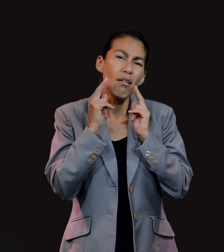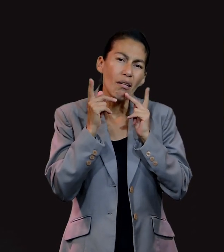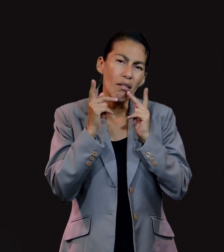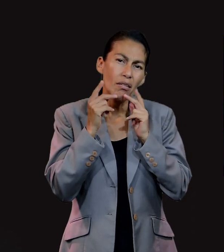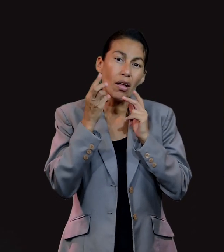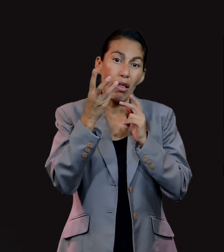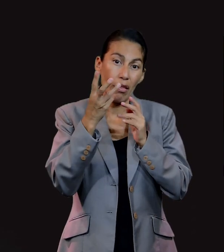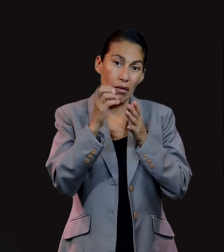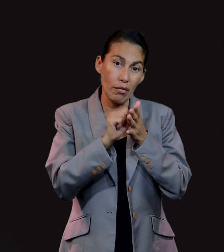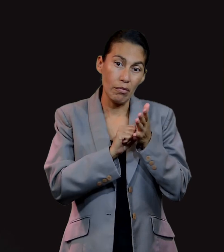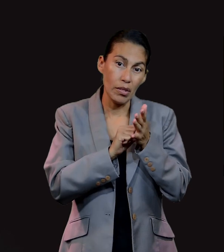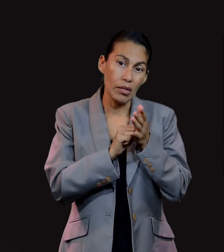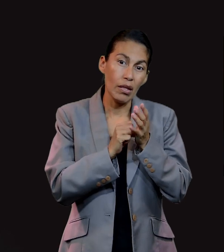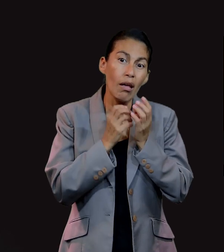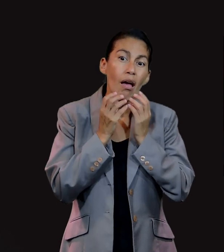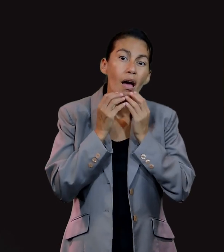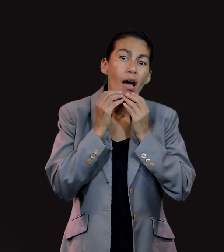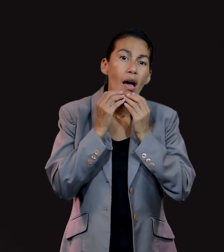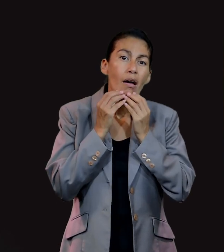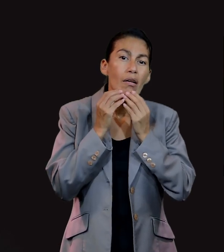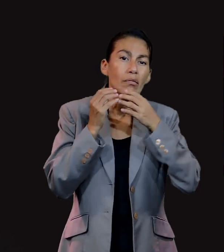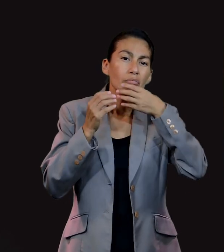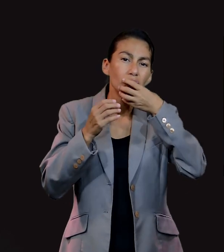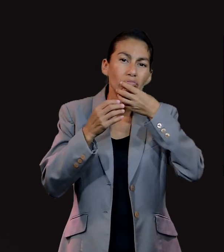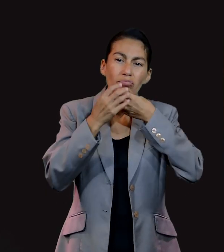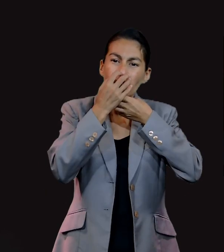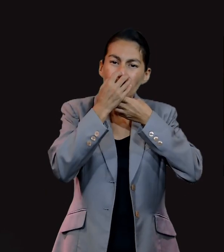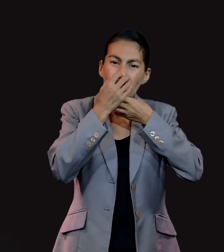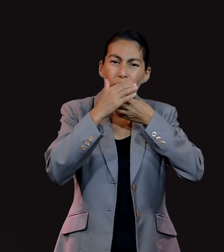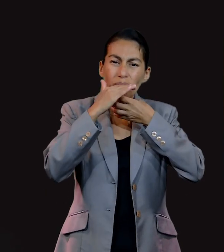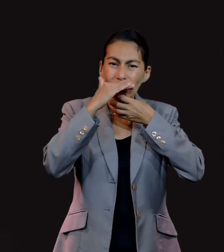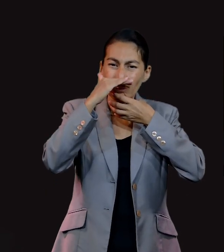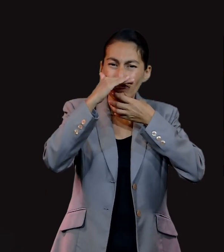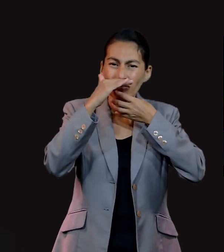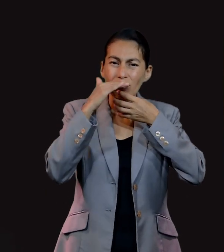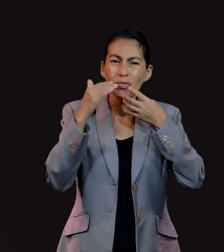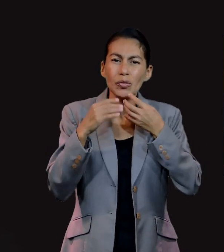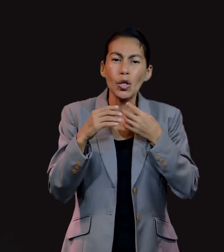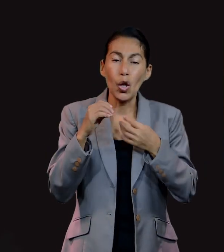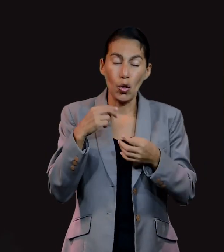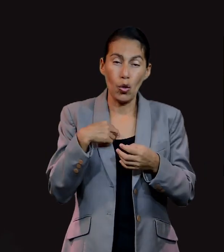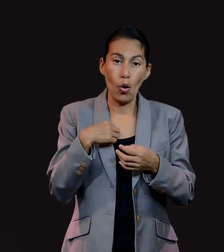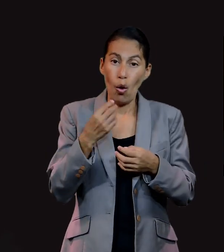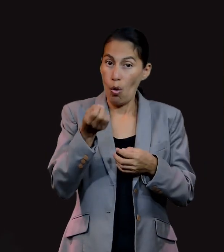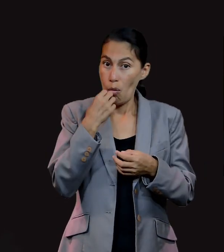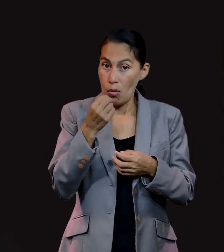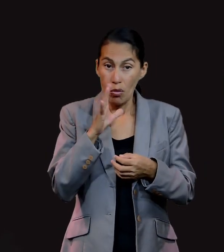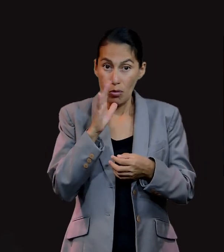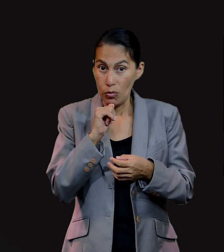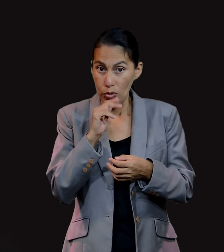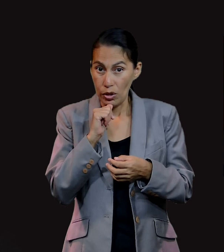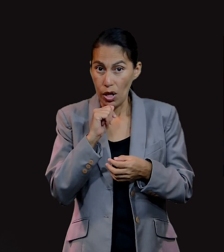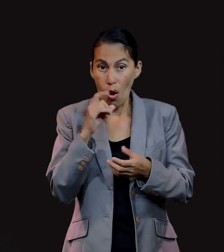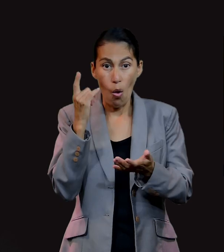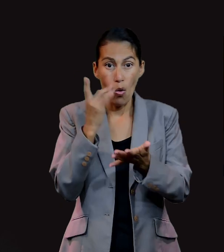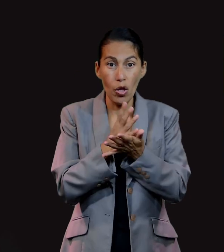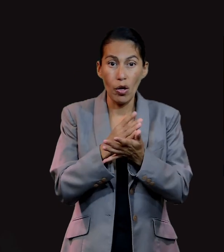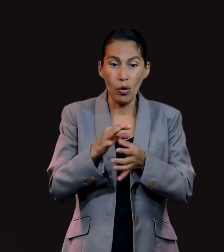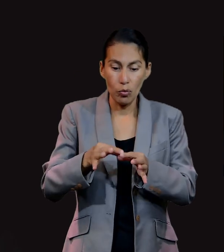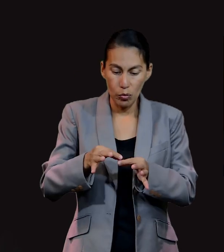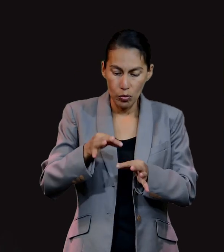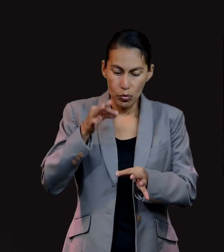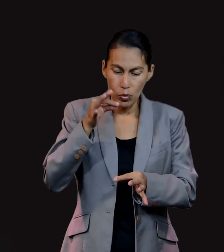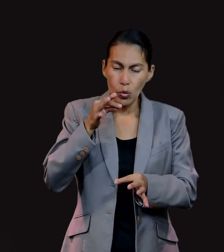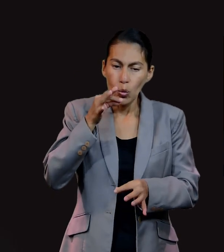a punto de fracturarse la mandíbula pasé tres meses con unas placas tanto superiores como inferiores y solo